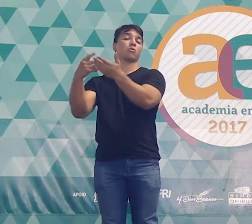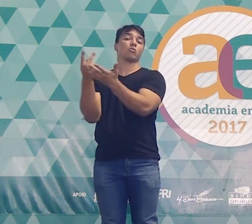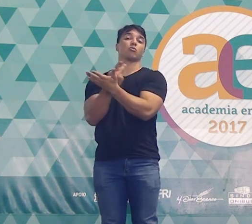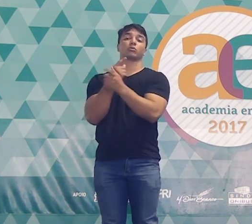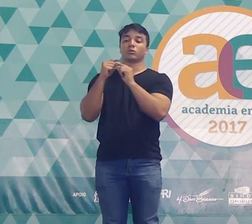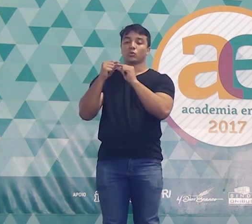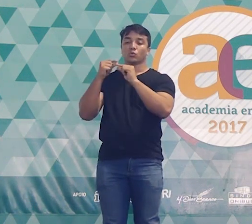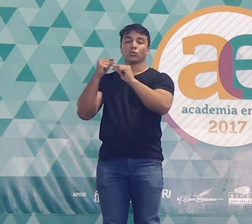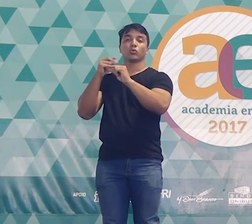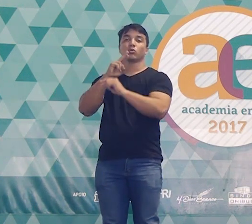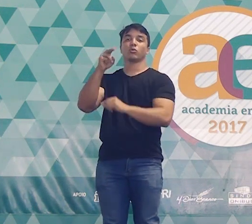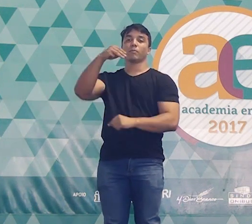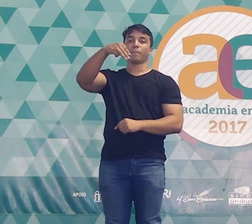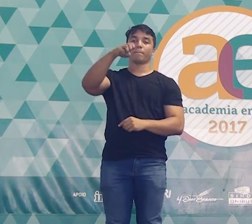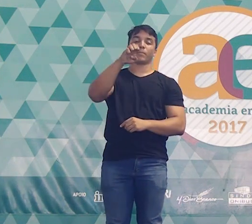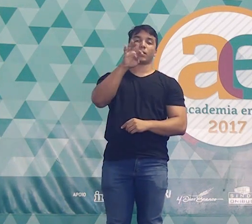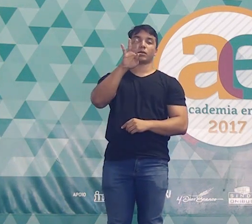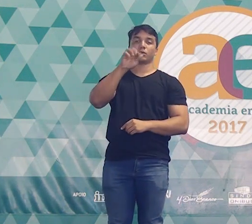fato chamado de